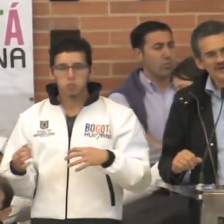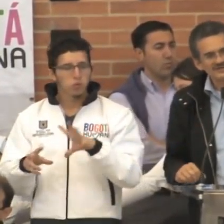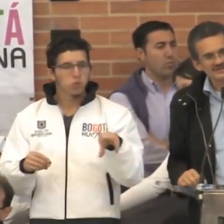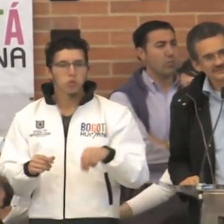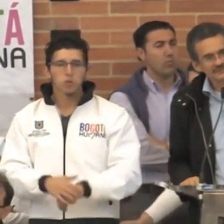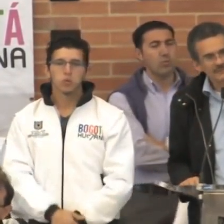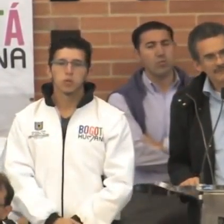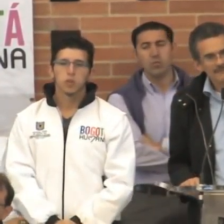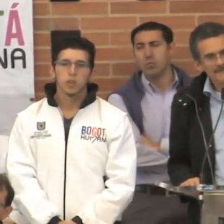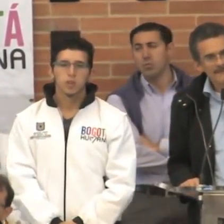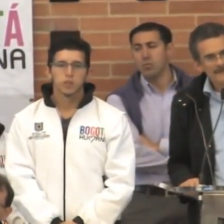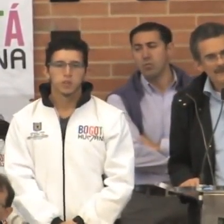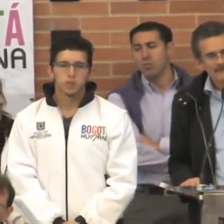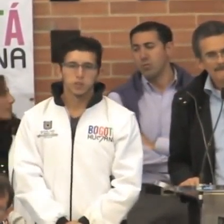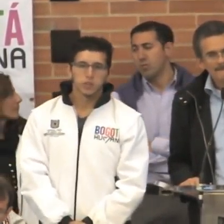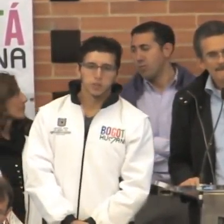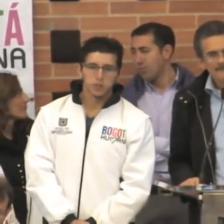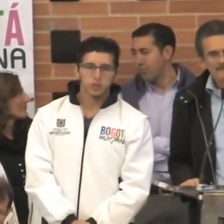filarmónicas,